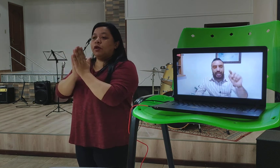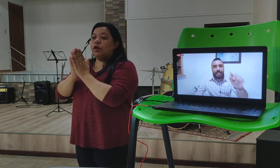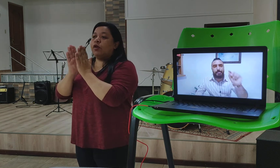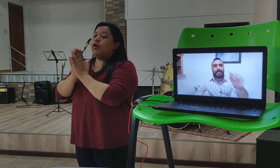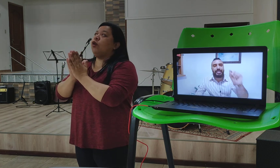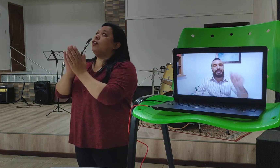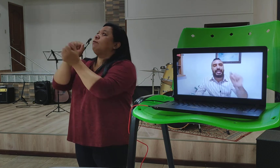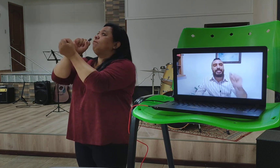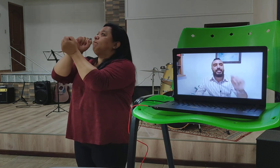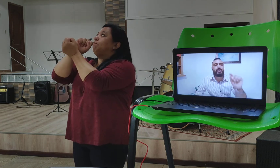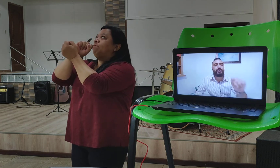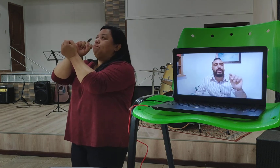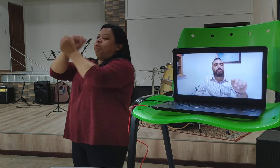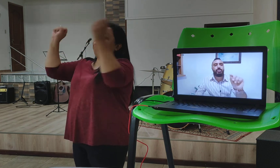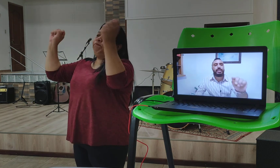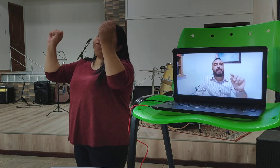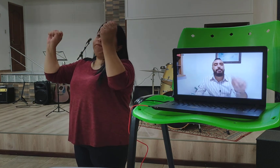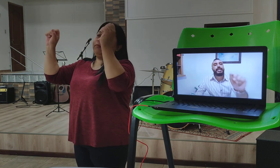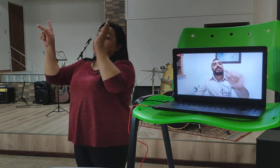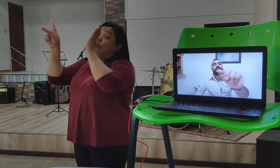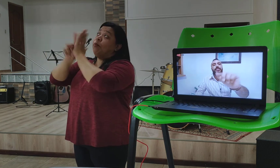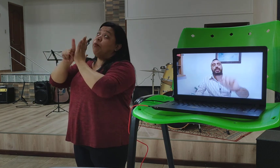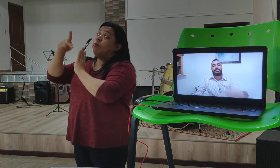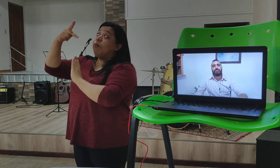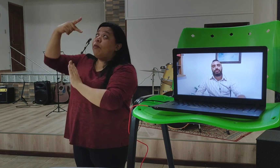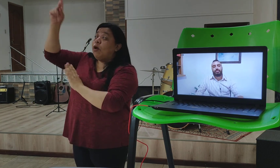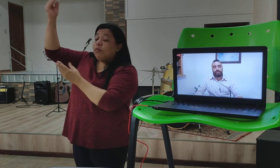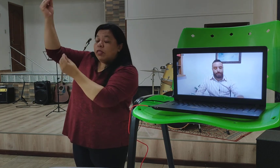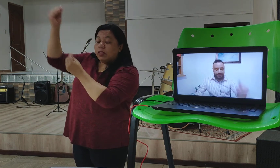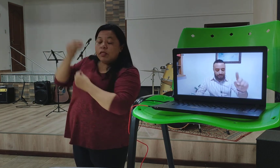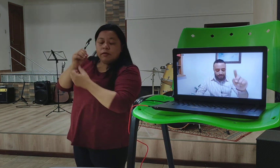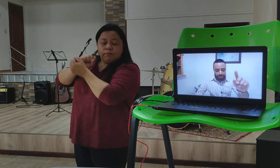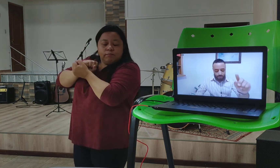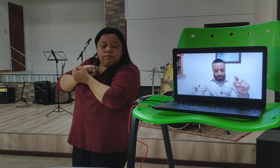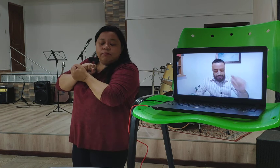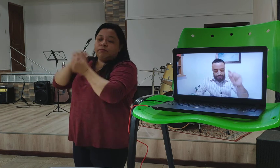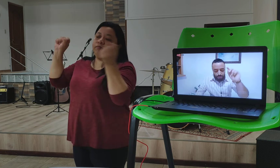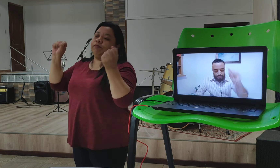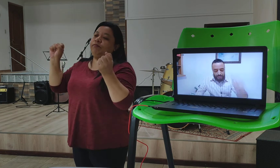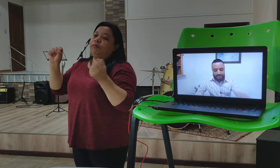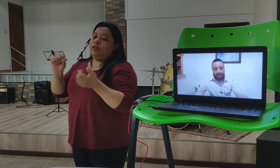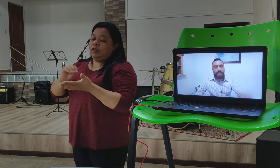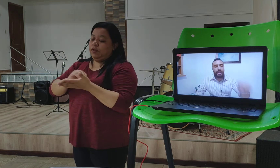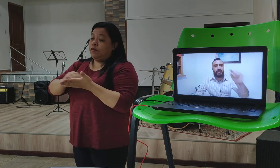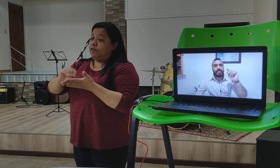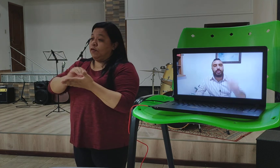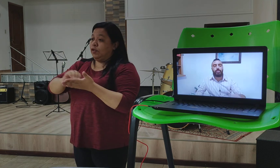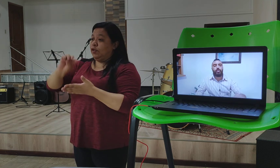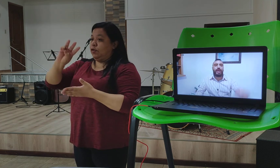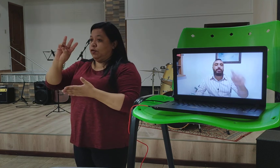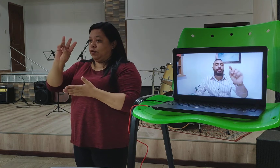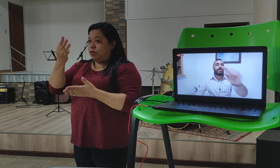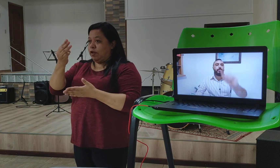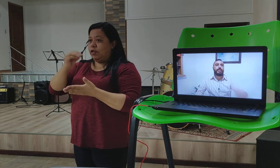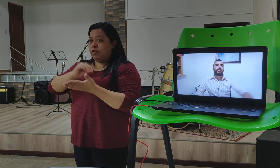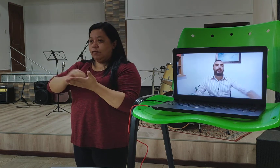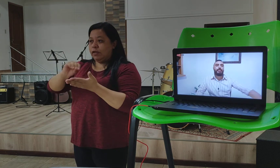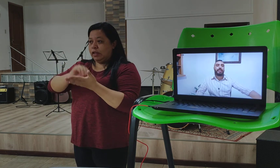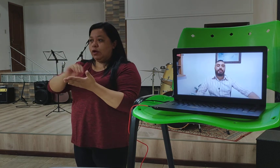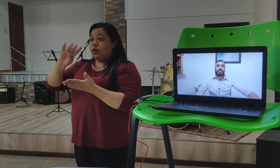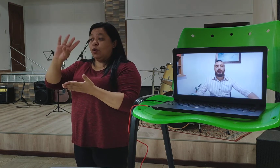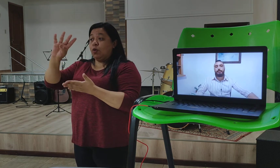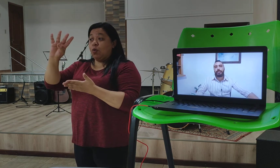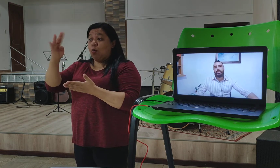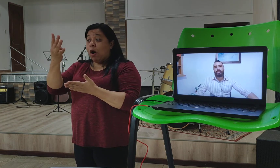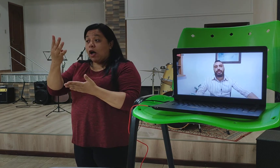pedindo libertação vindo da parte de Deus. Presta atenção no versículo 3 e versículo 4, principalmente a